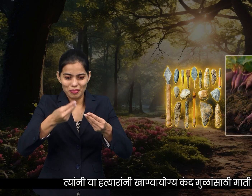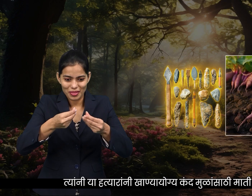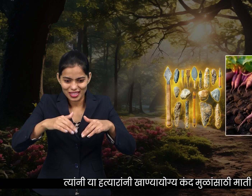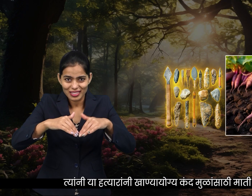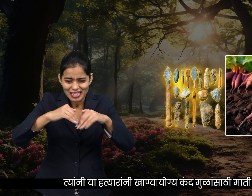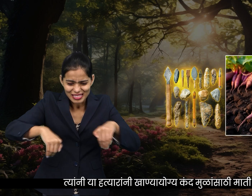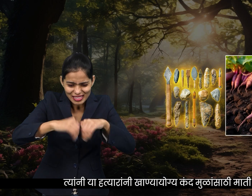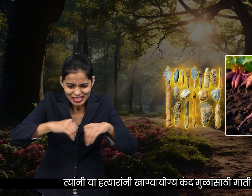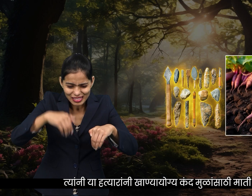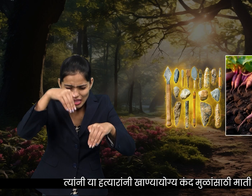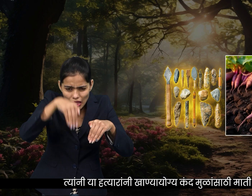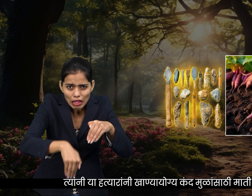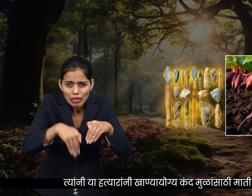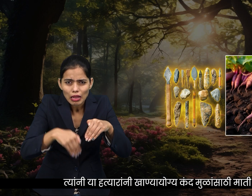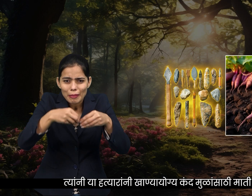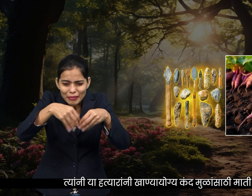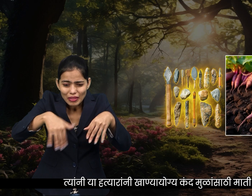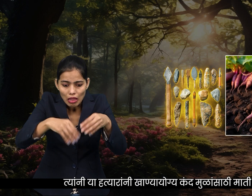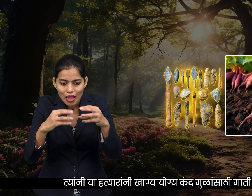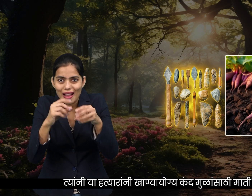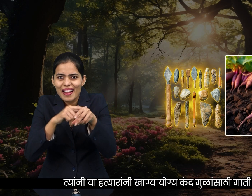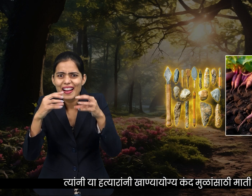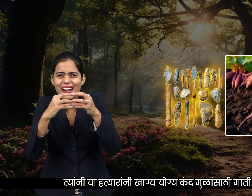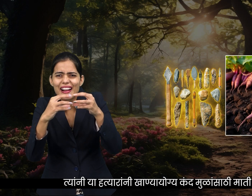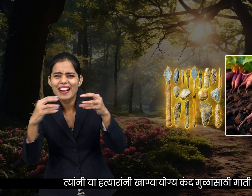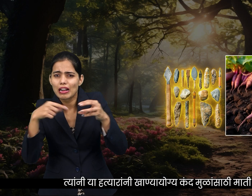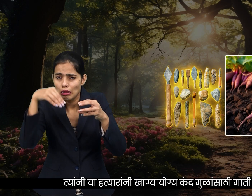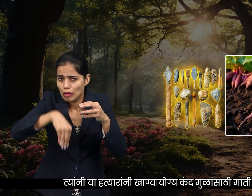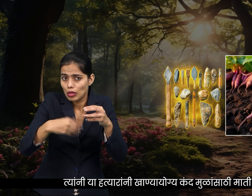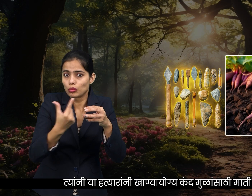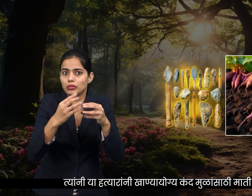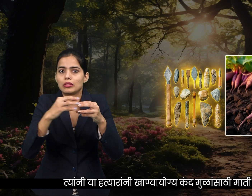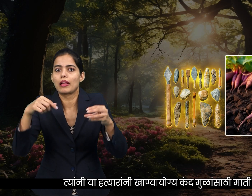त्यांनी या हत्यारांनी खाण्यायोग्य कंदमुळांसाठी माती खोदली.